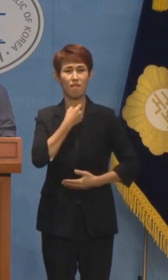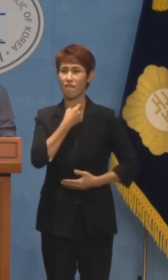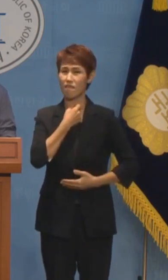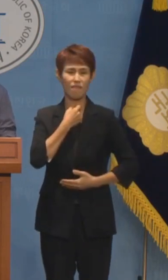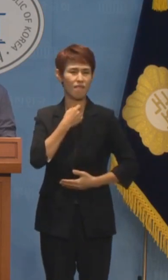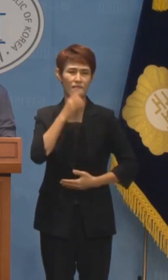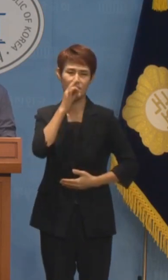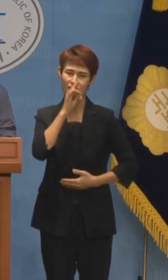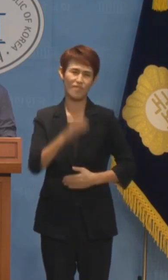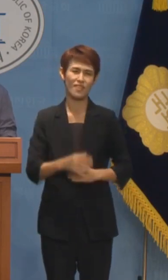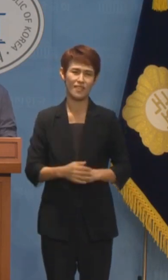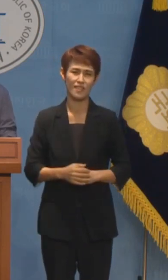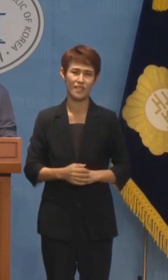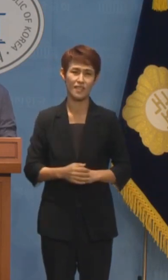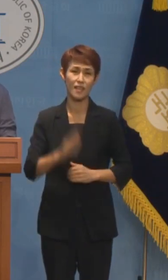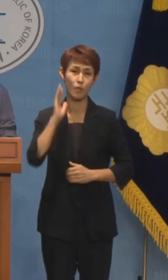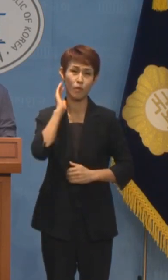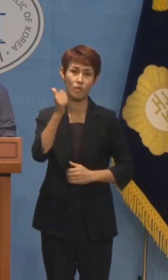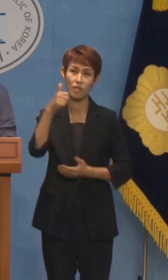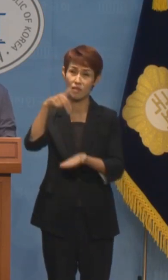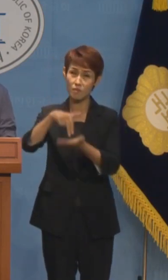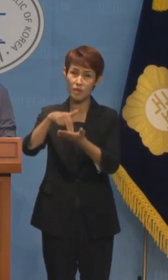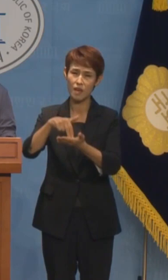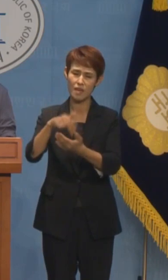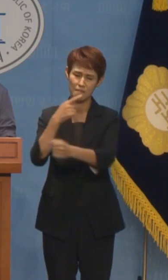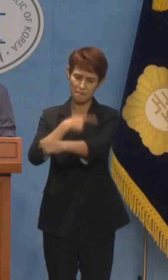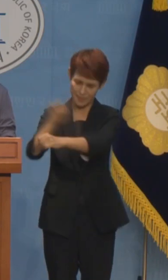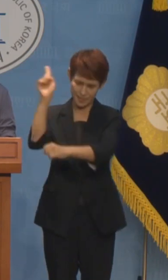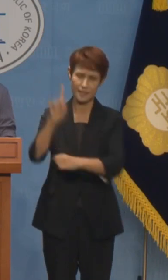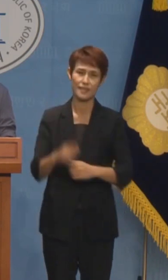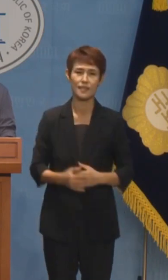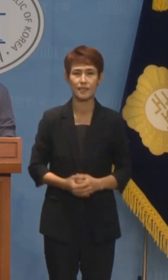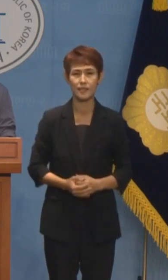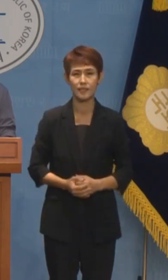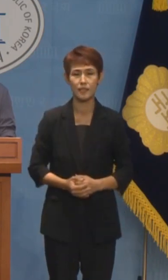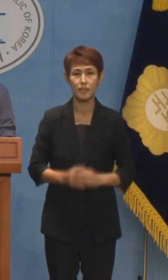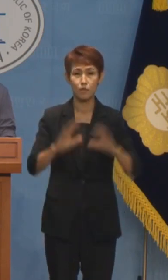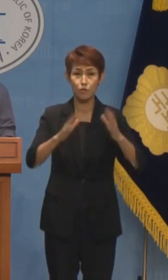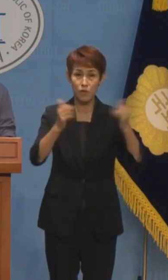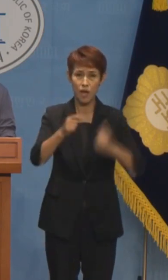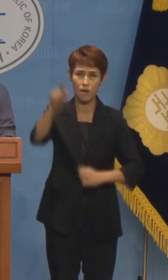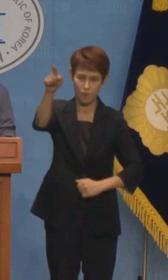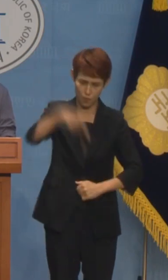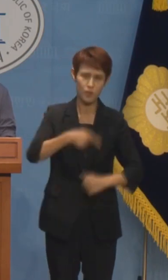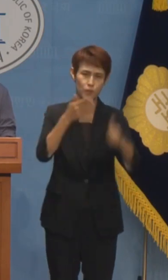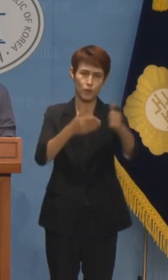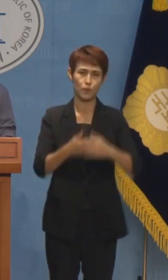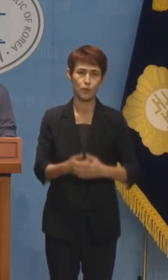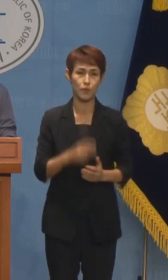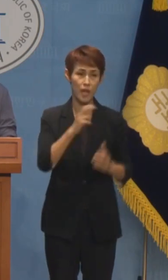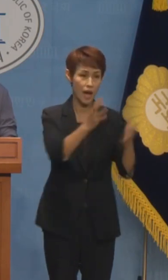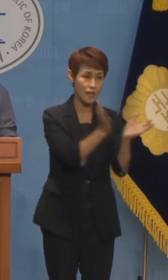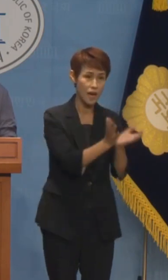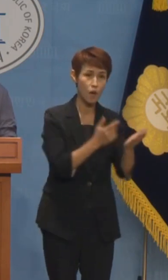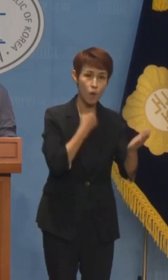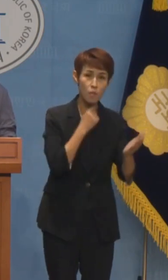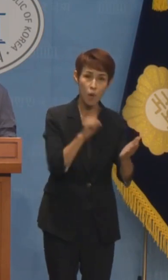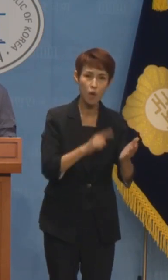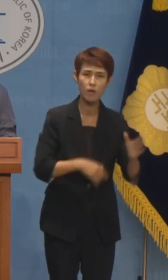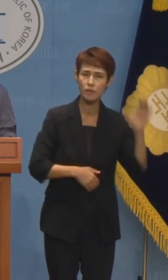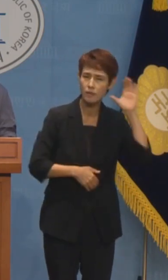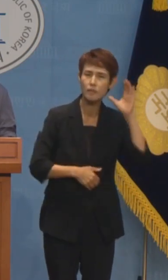민주사회 대통령으로서도 자격 미달입니다 국회부터 찾아 야당의 목소리에도